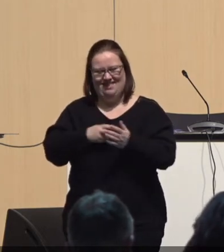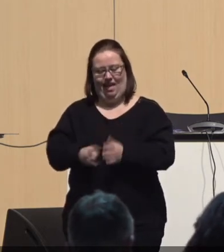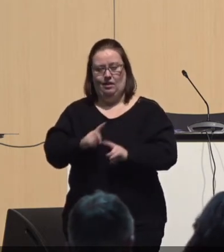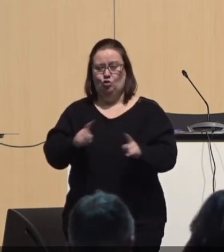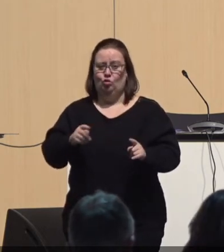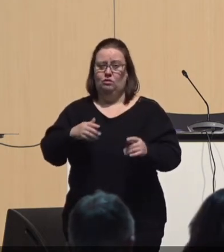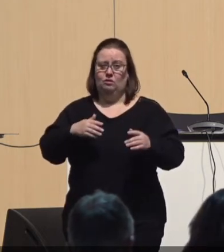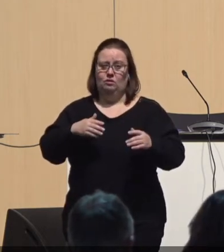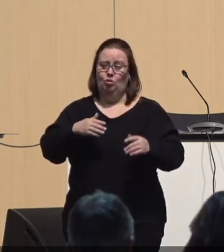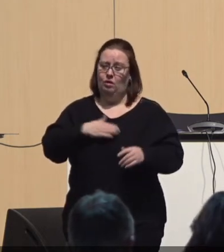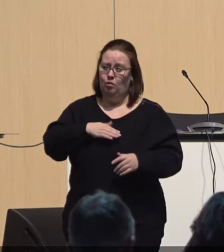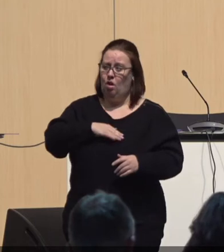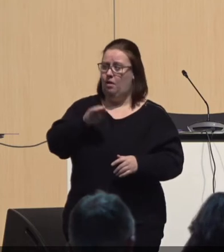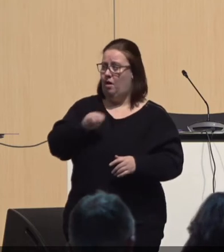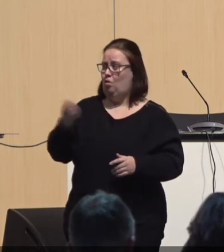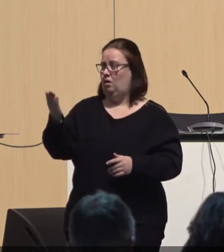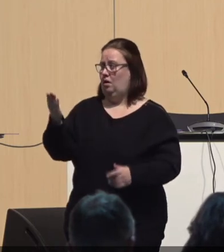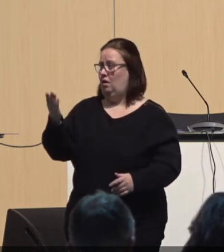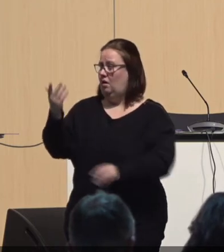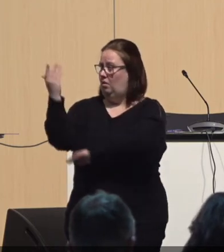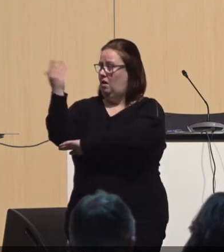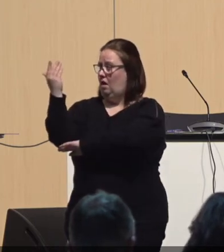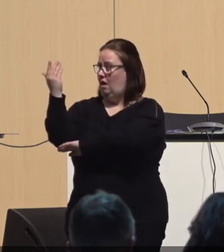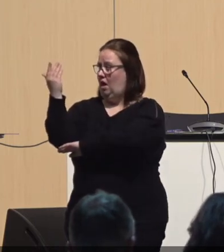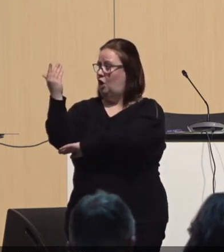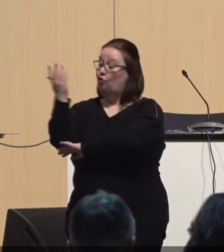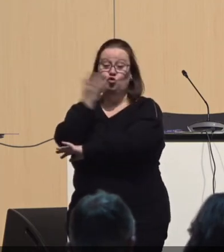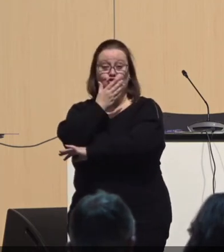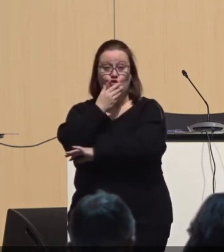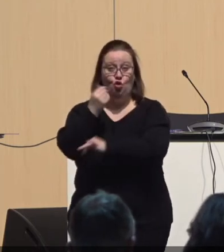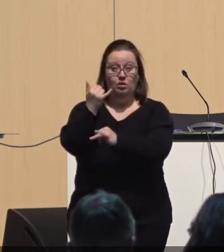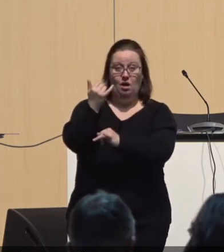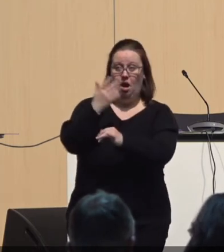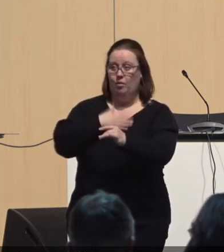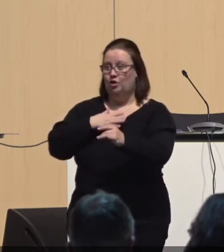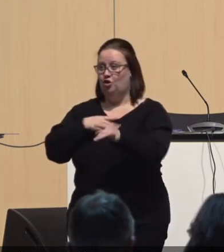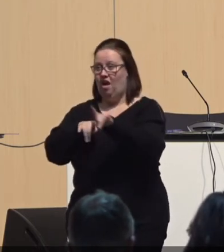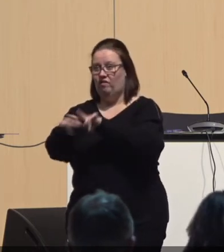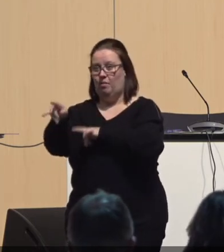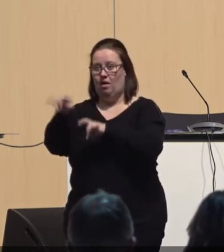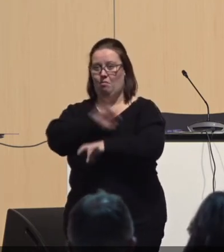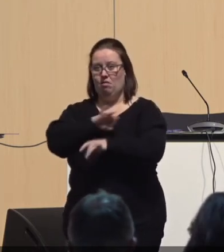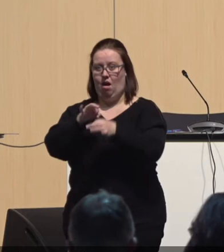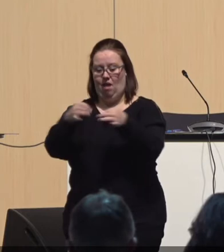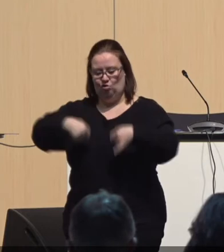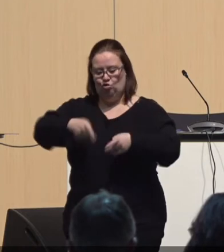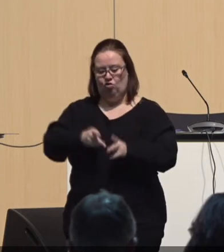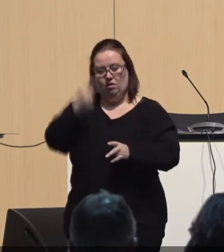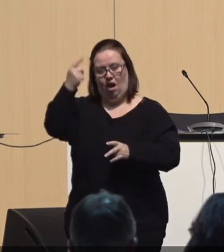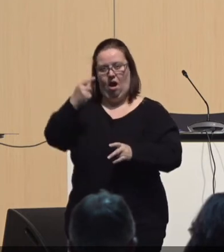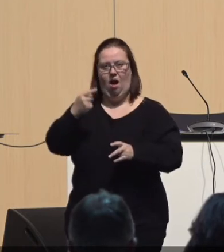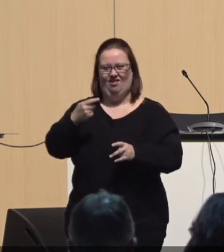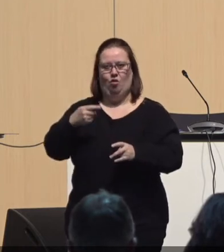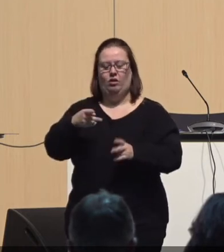lieber Kollege Maloney, die Rede hier war ja gerade eben sehr schön, aber wir sind ja nicht auf dem FDP-Parteitag, sondern wir sind der Stadtrat der